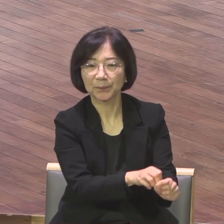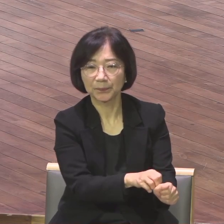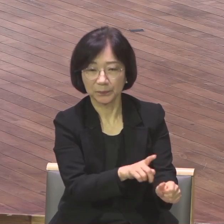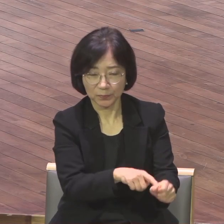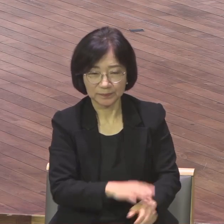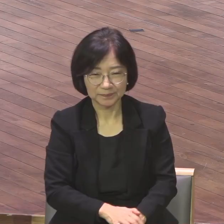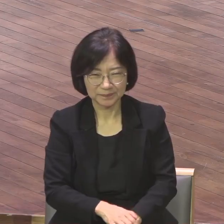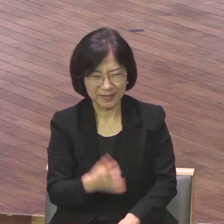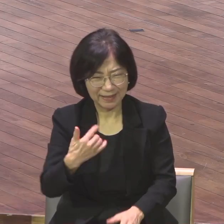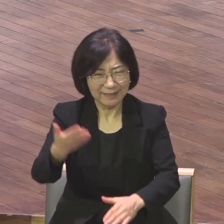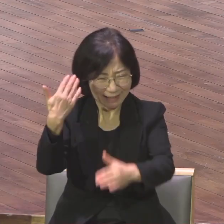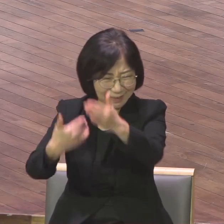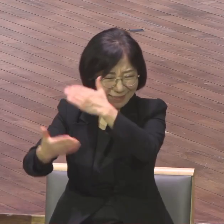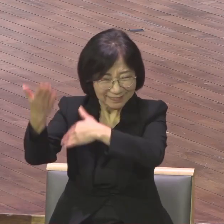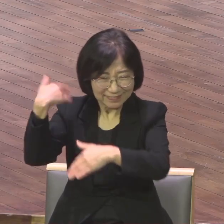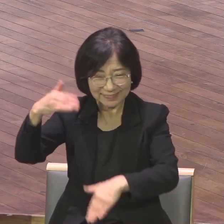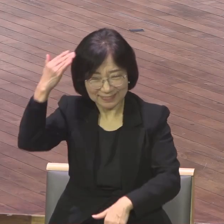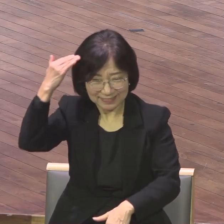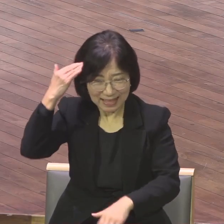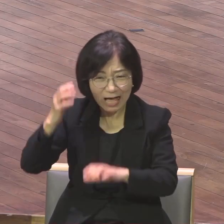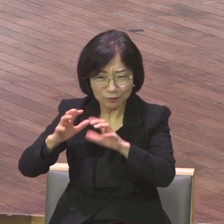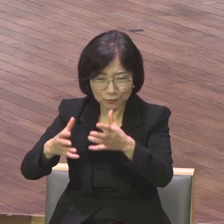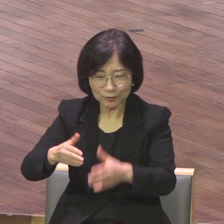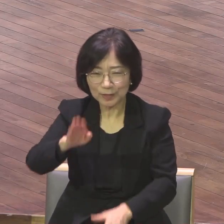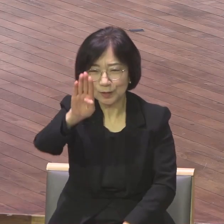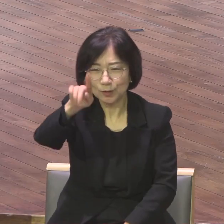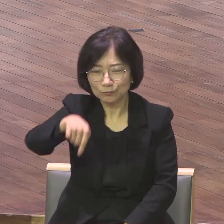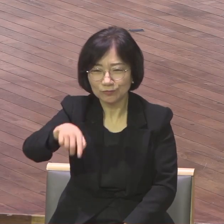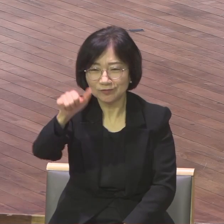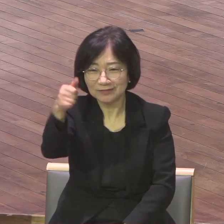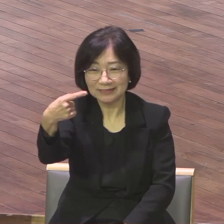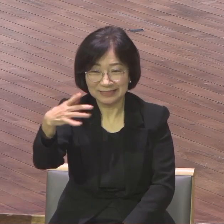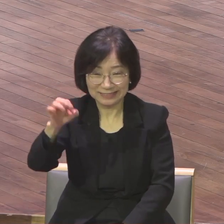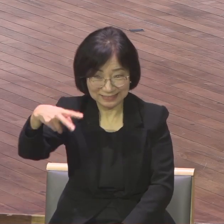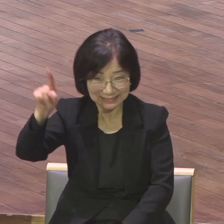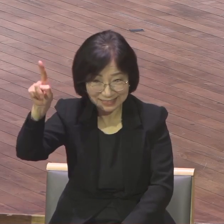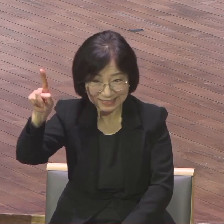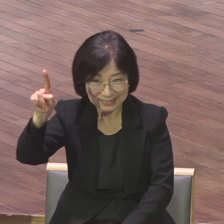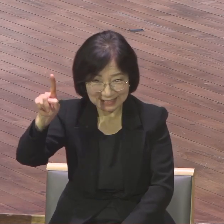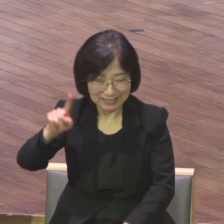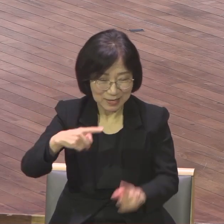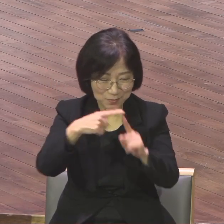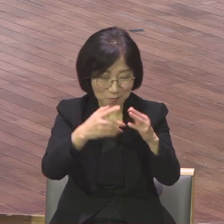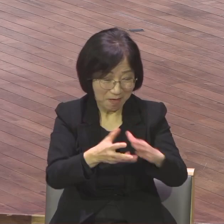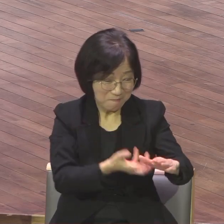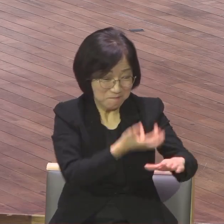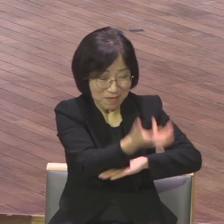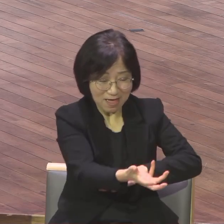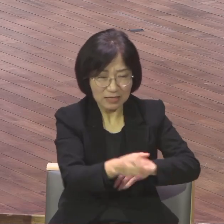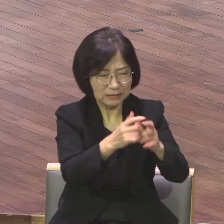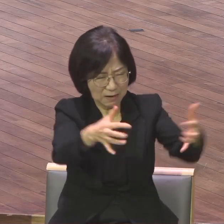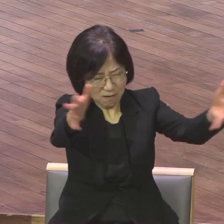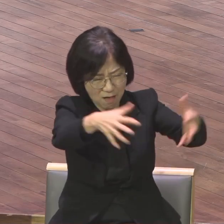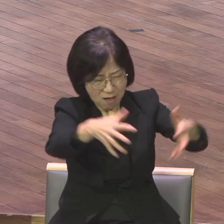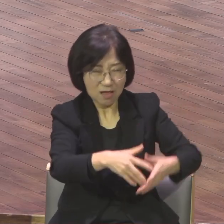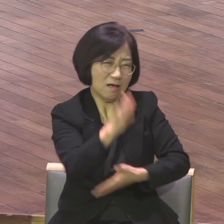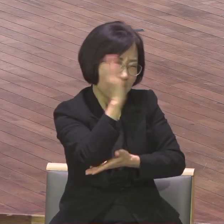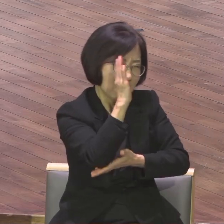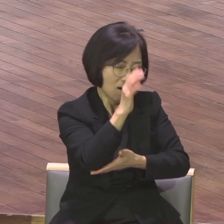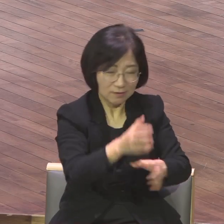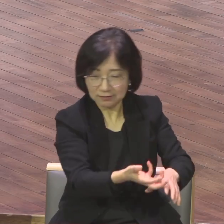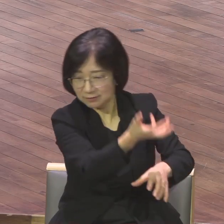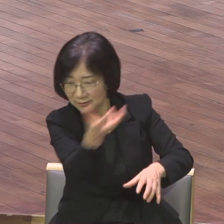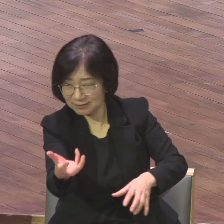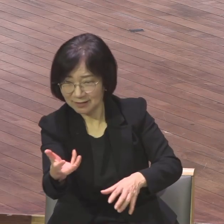옛날에 우리나라에도 이런 부흥사들 많았어요. 이 교회 저 교회 다니면서 돈도 막 집회해놓고 돈 받으라고